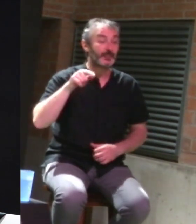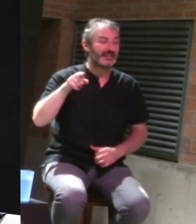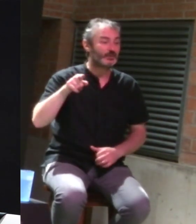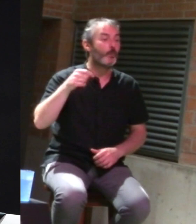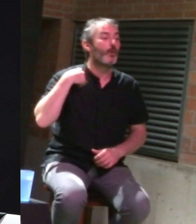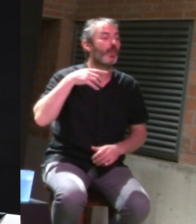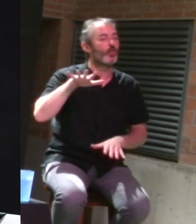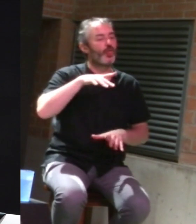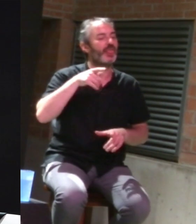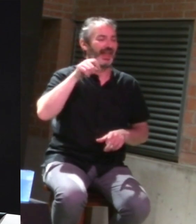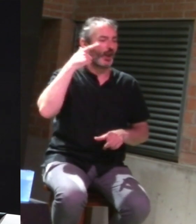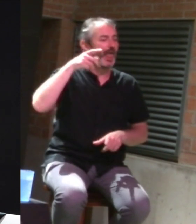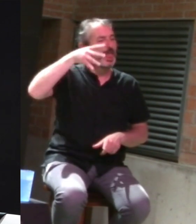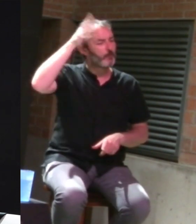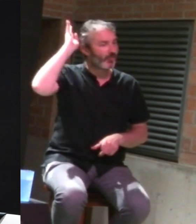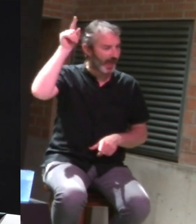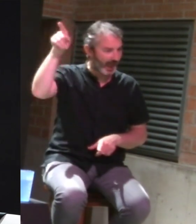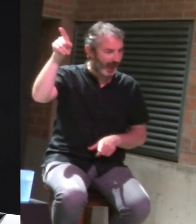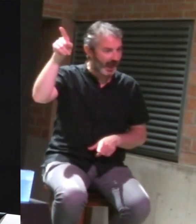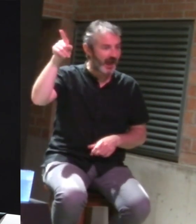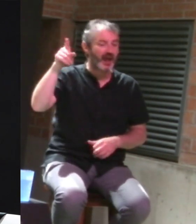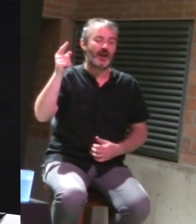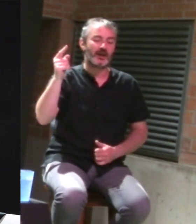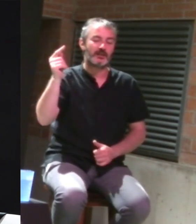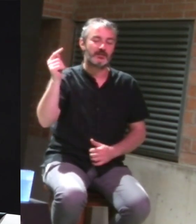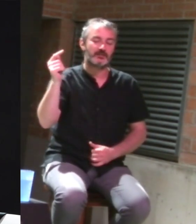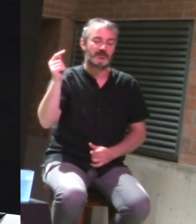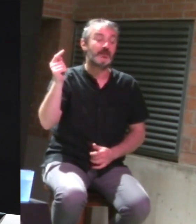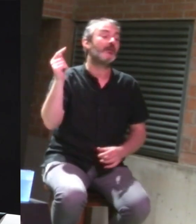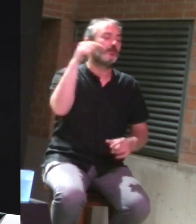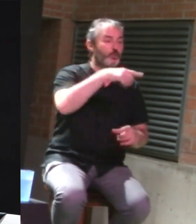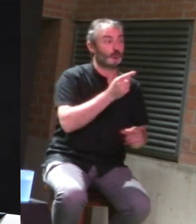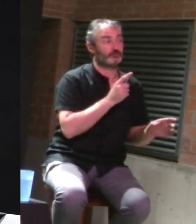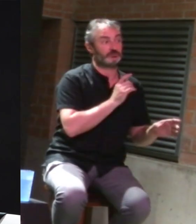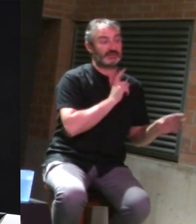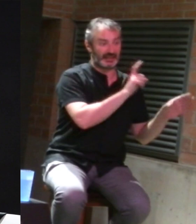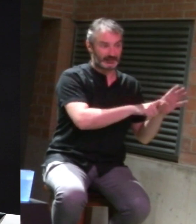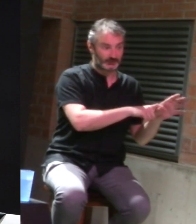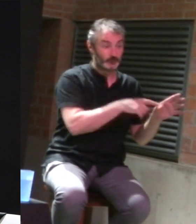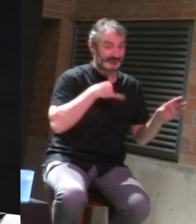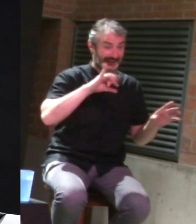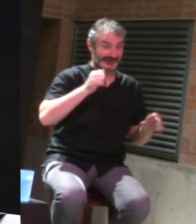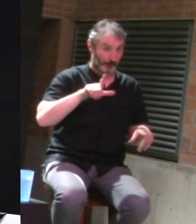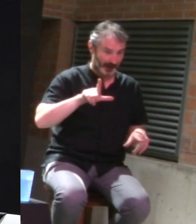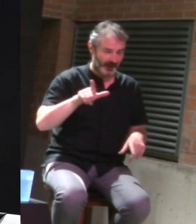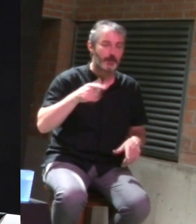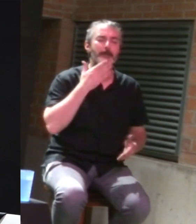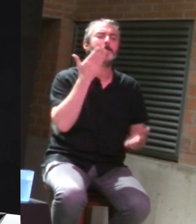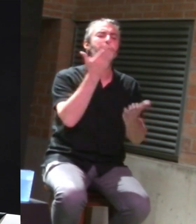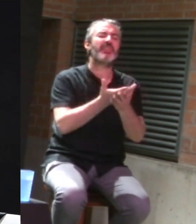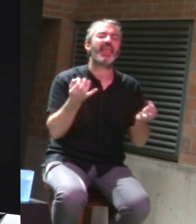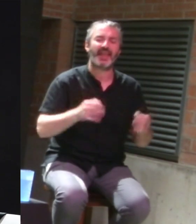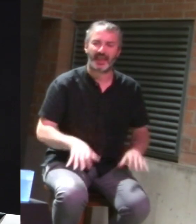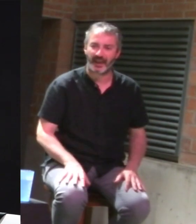l'Empordà és pràcticament una de les dones vinculades a l'AIT, a la Societat Nacional de Treballadors, i Isabel Vila demana